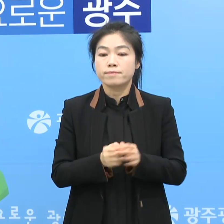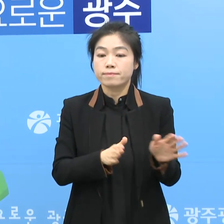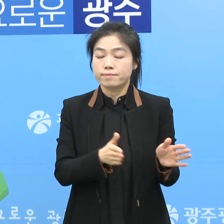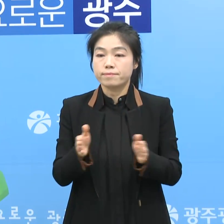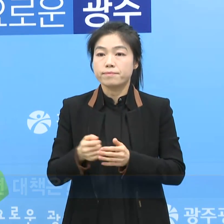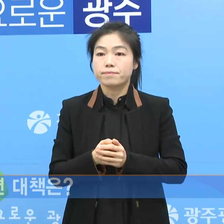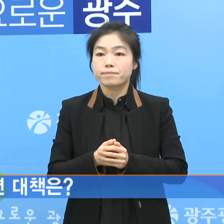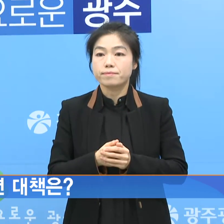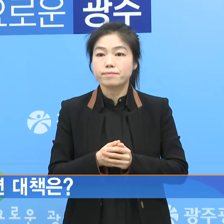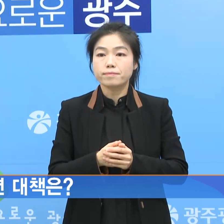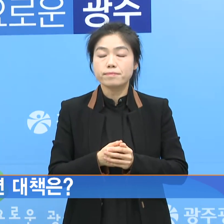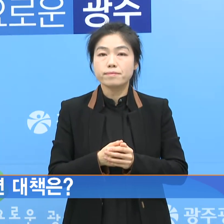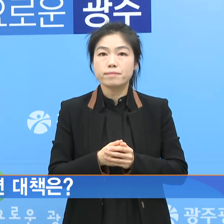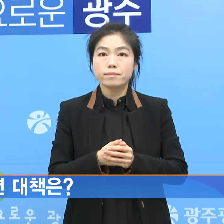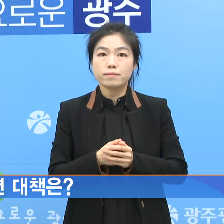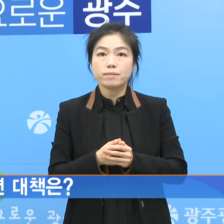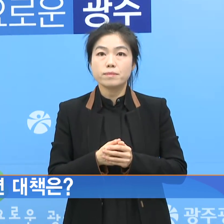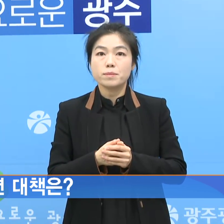그